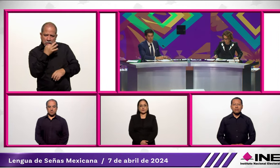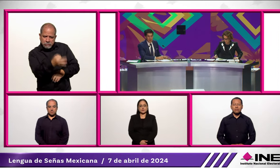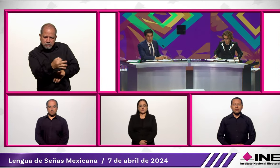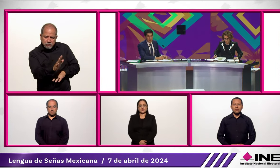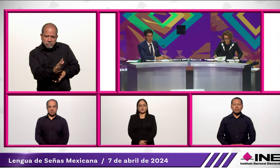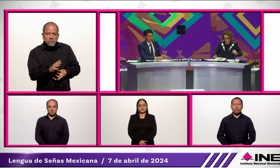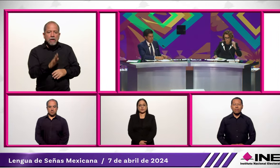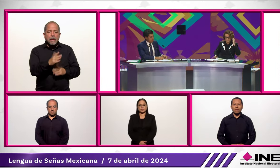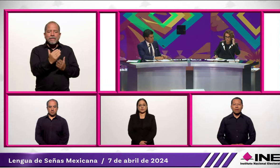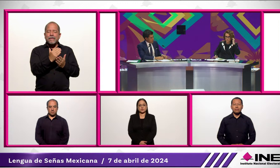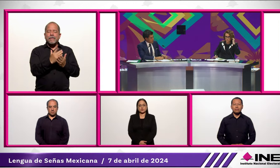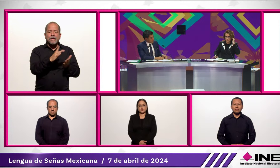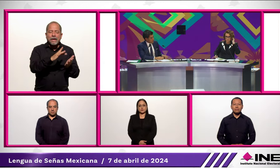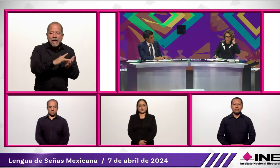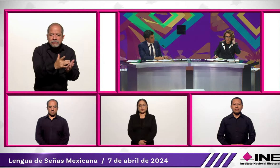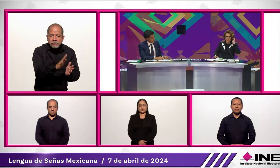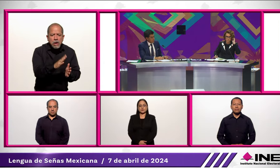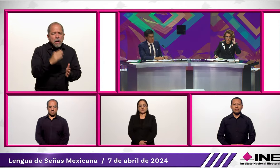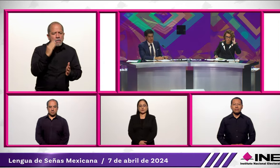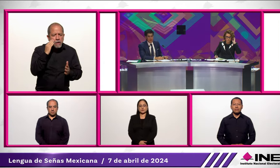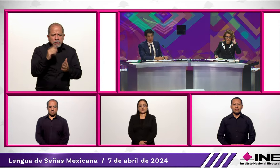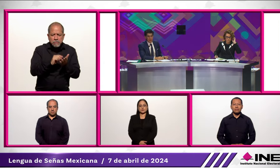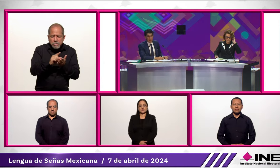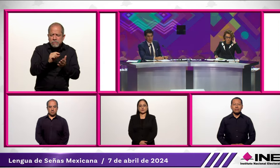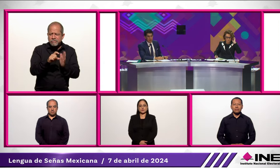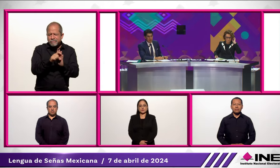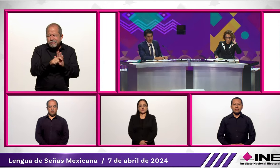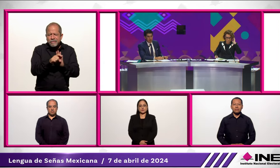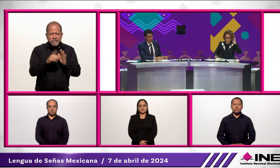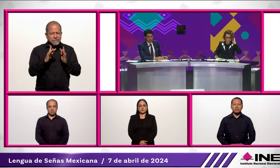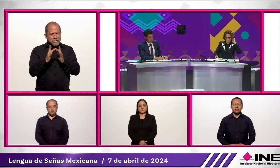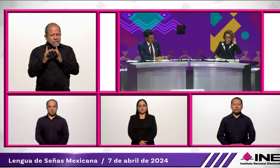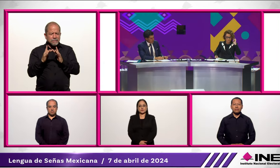Las preguntas enviadas a través de redes sociales de las distintas